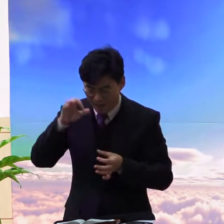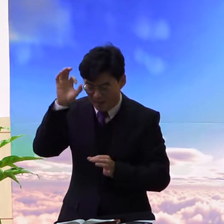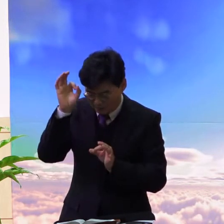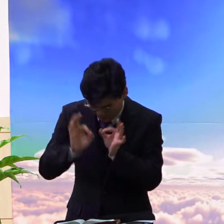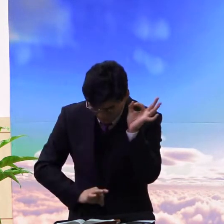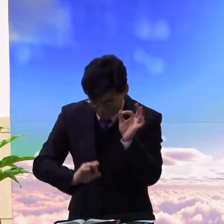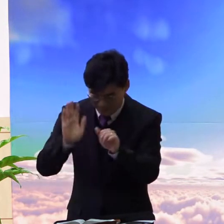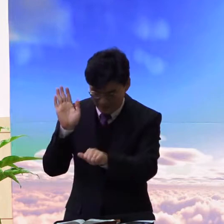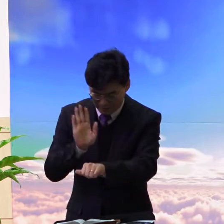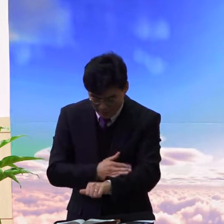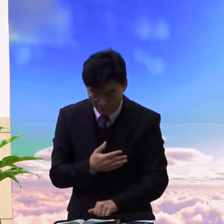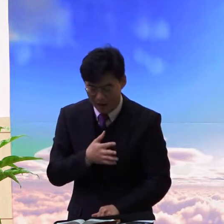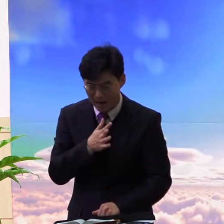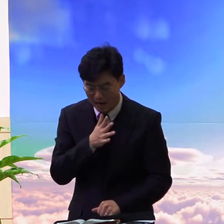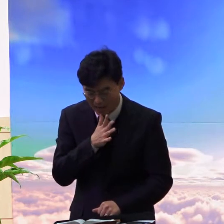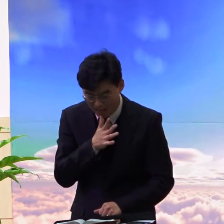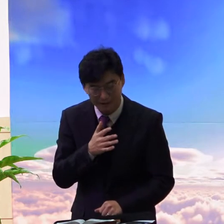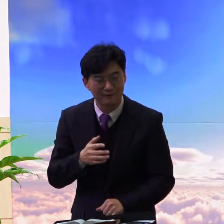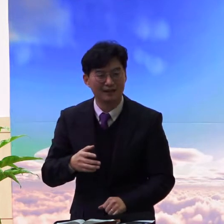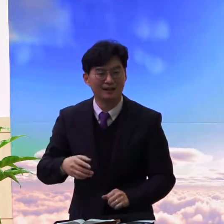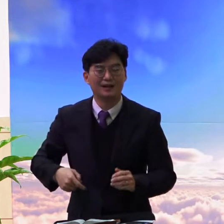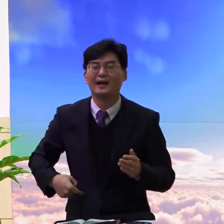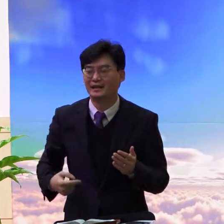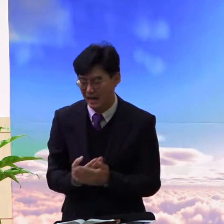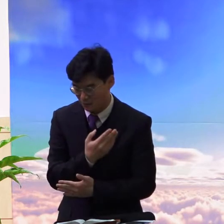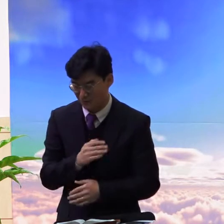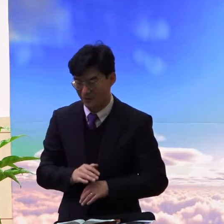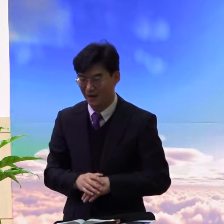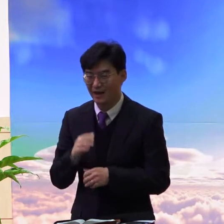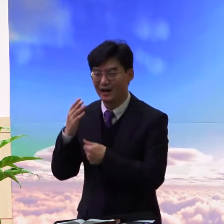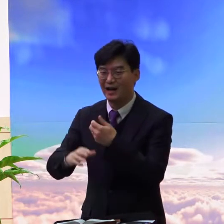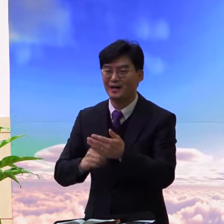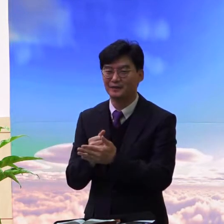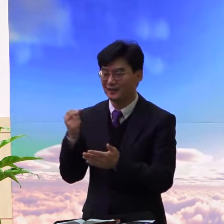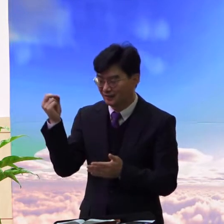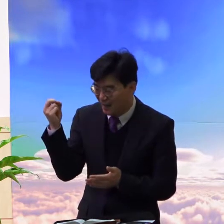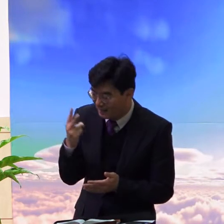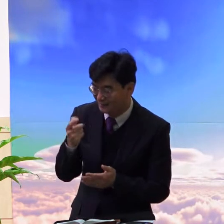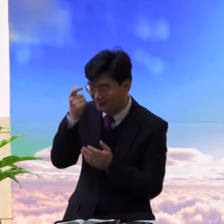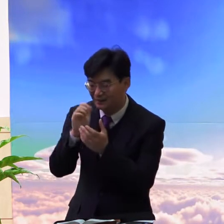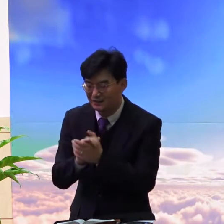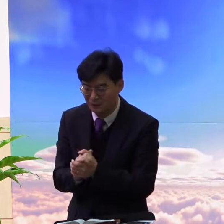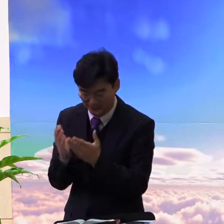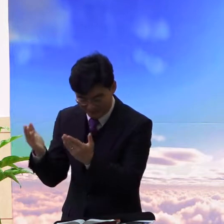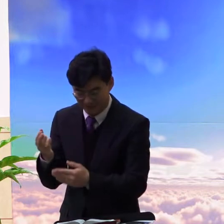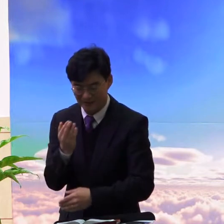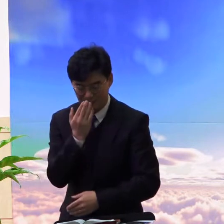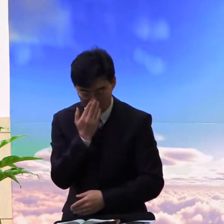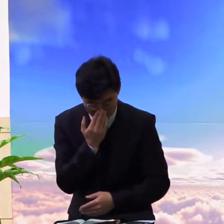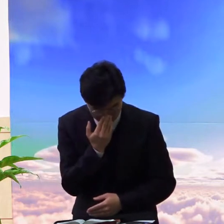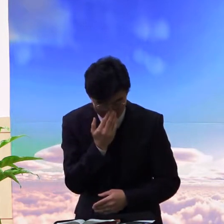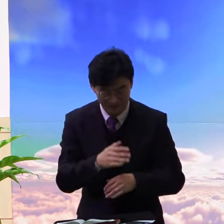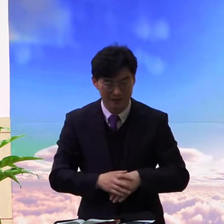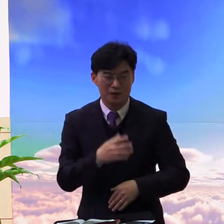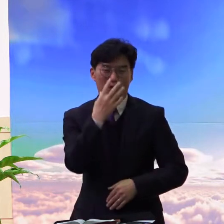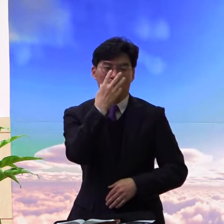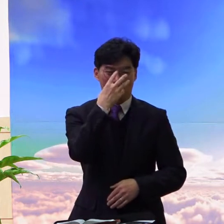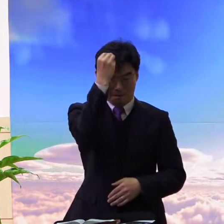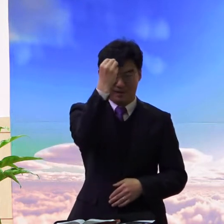마음을 다해서 회개하고 다시 하나님께로 돌이키는 겸손한 사람이었습니다. 정말